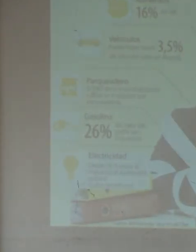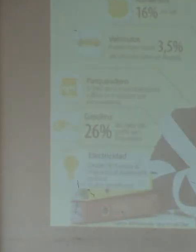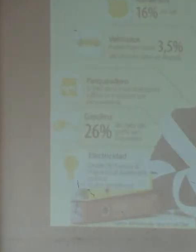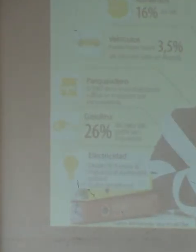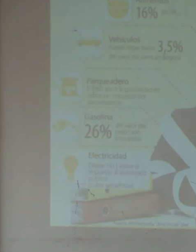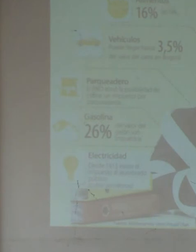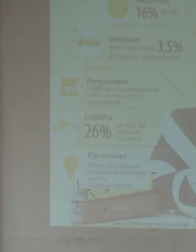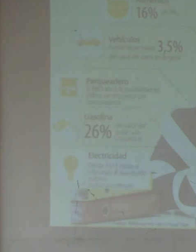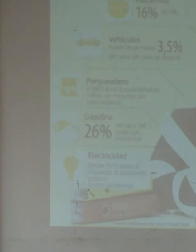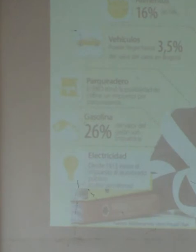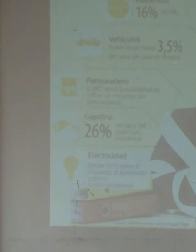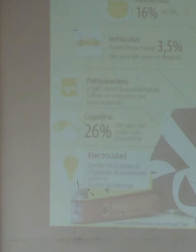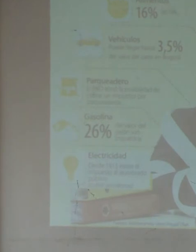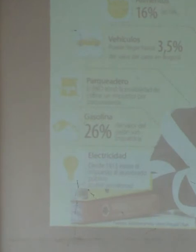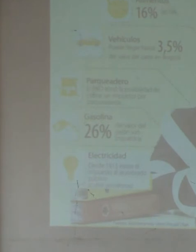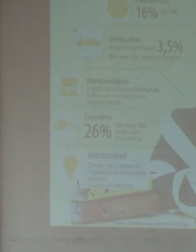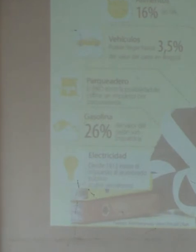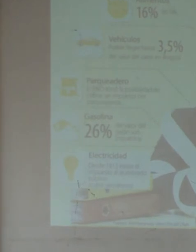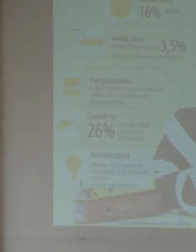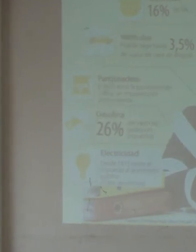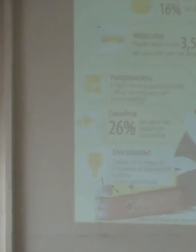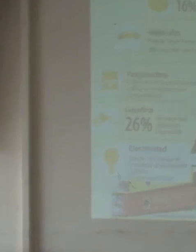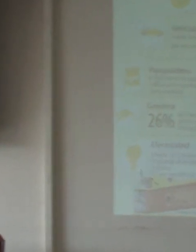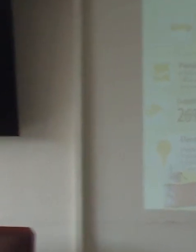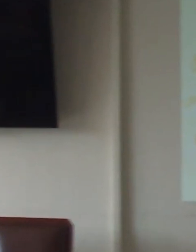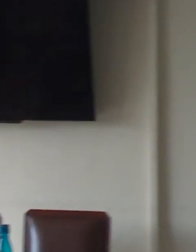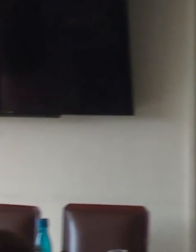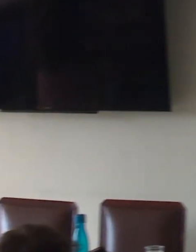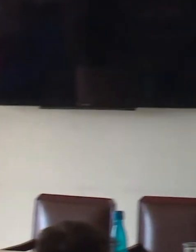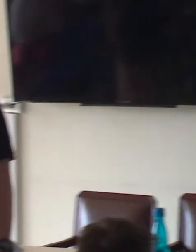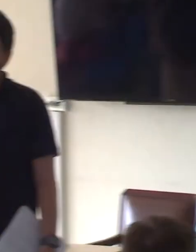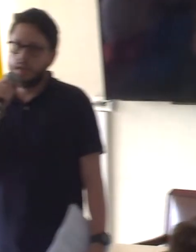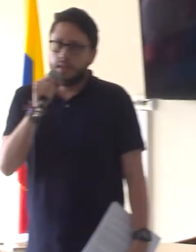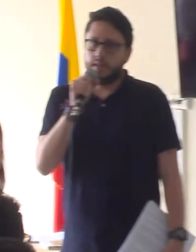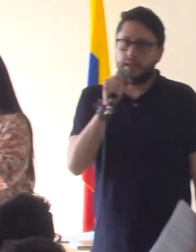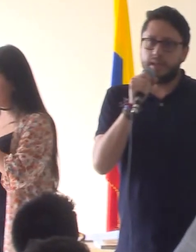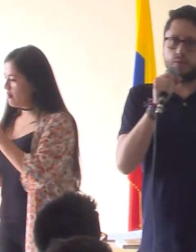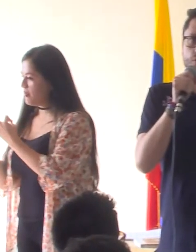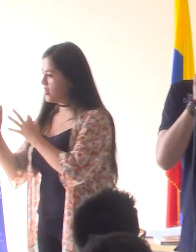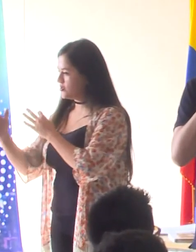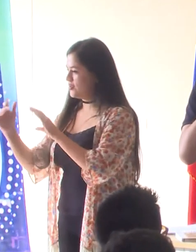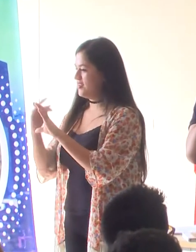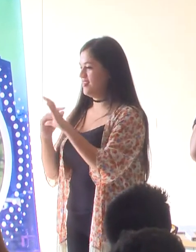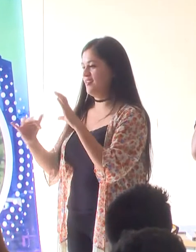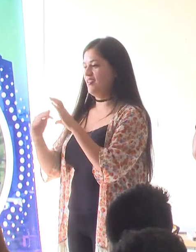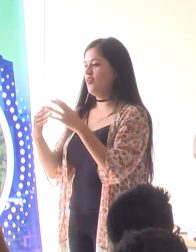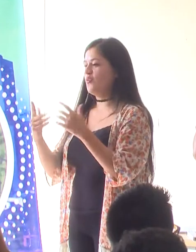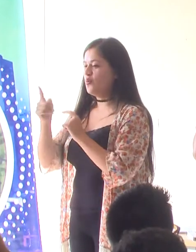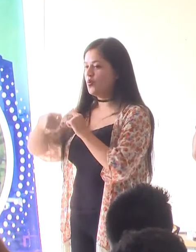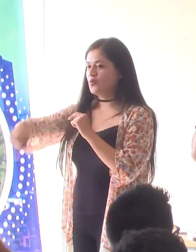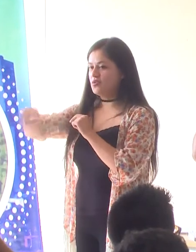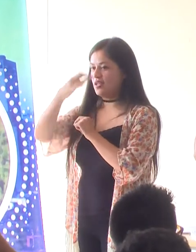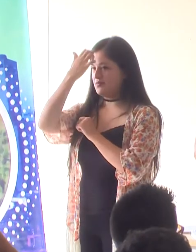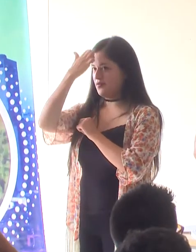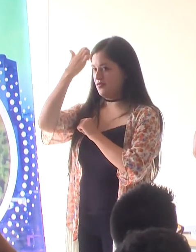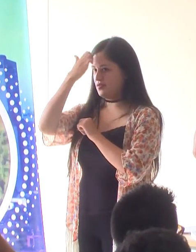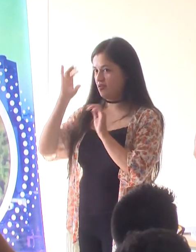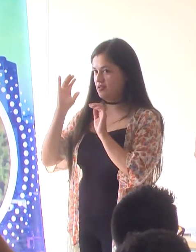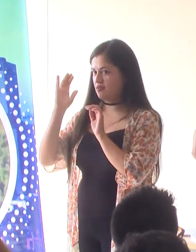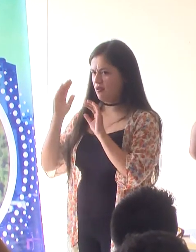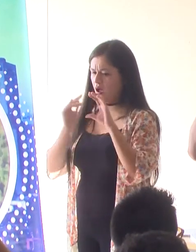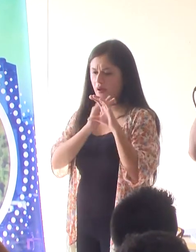términos de es un término de las personas en términos de sus familias en términos de ustedes como docentes en formación